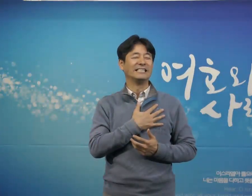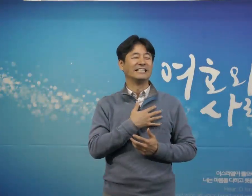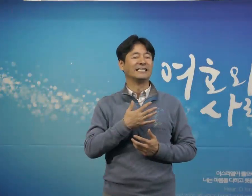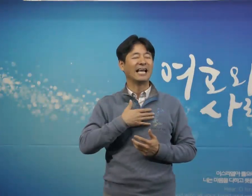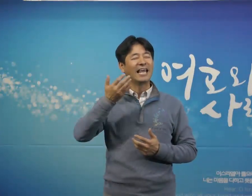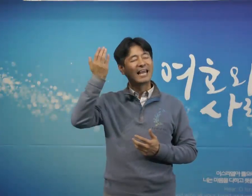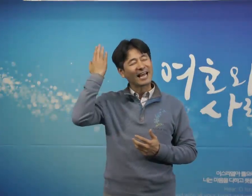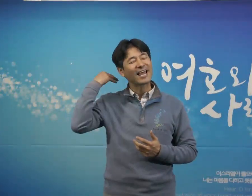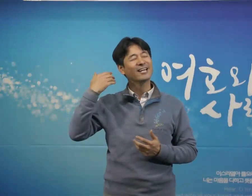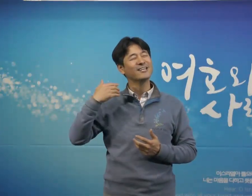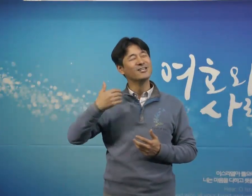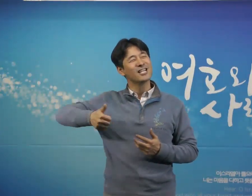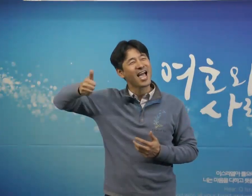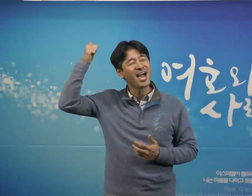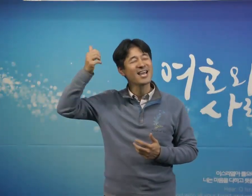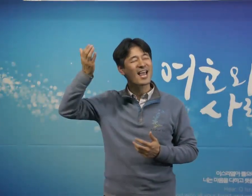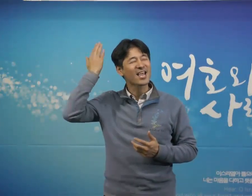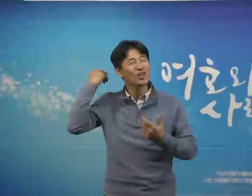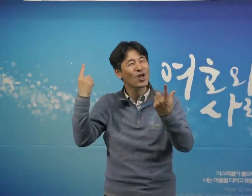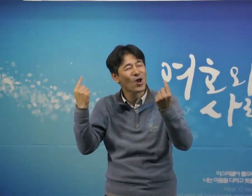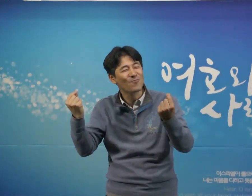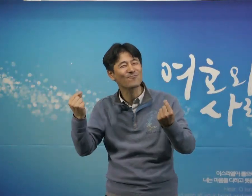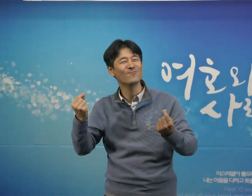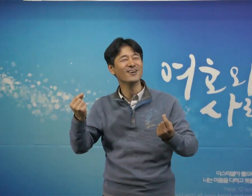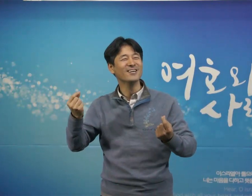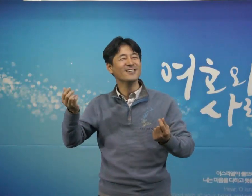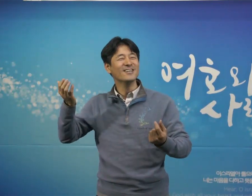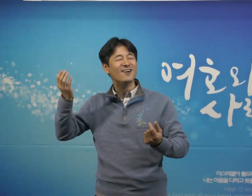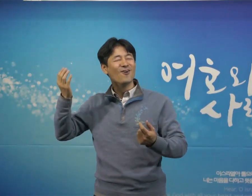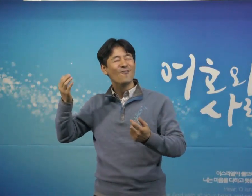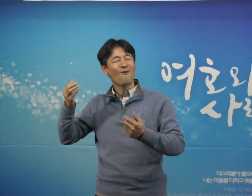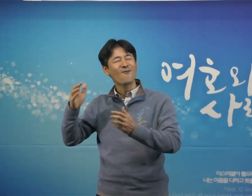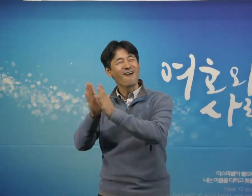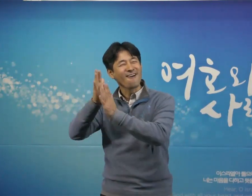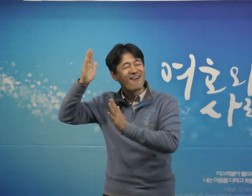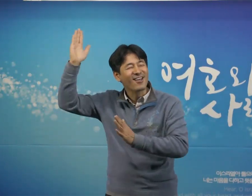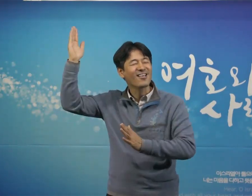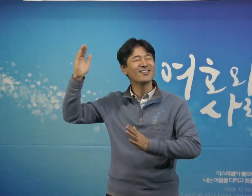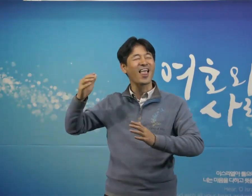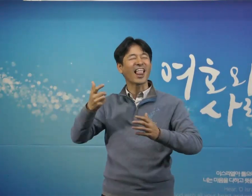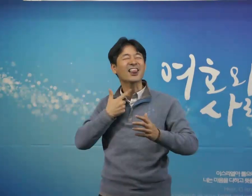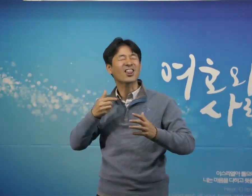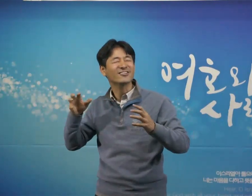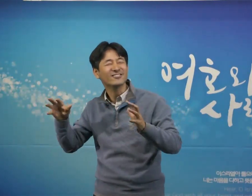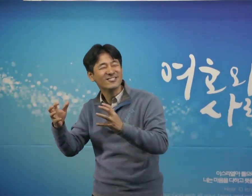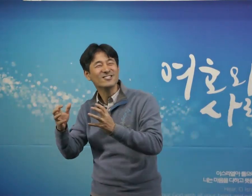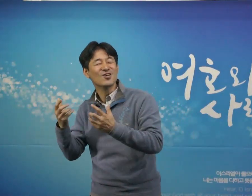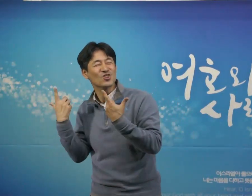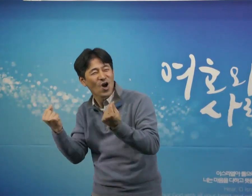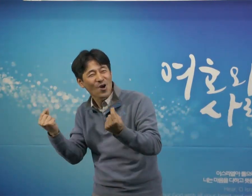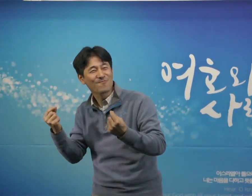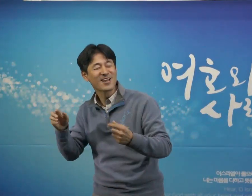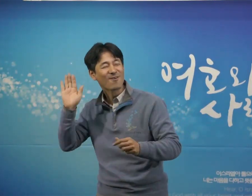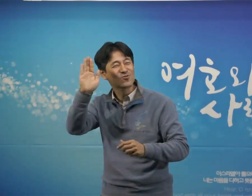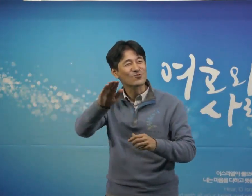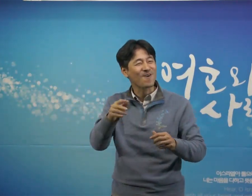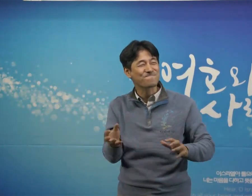때 큰 감동과 찔림이 있었습니다. 예전에 사랑의 음악회 많은 사람들이 와서 같이 찬양하고